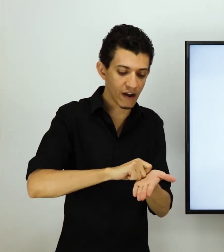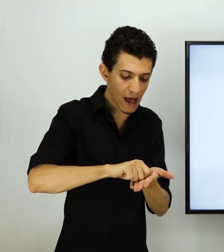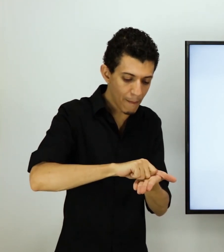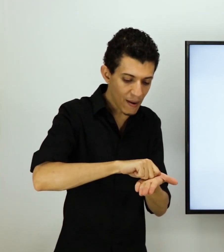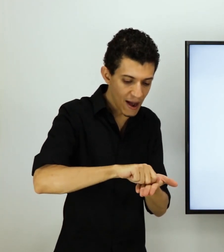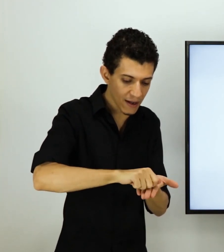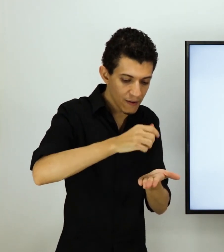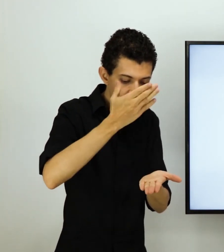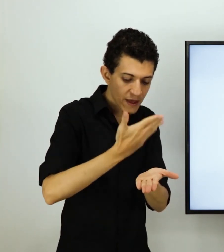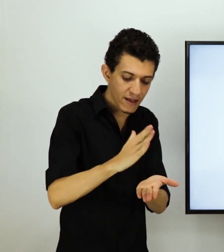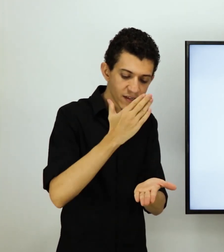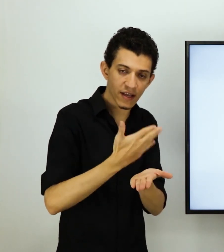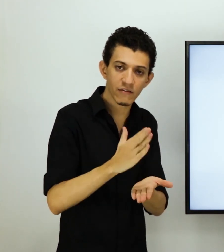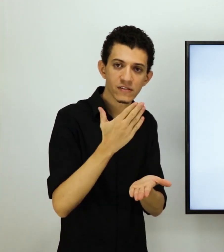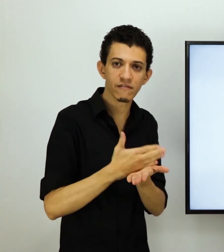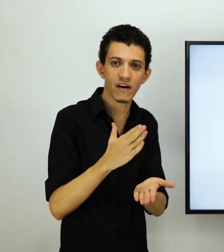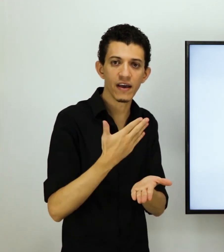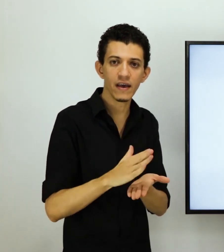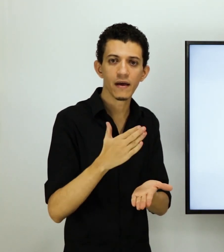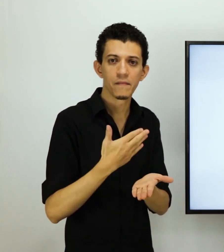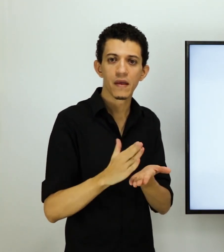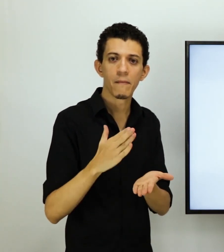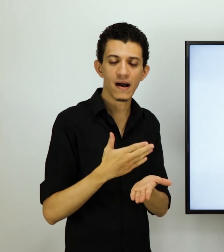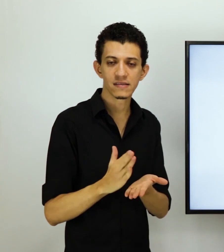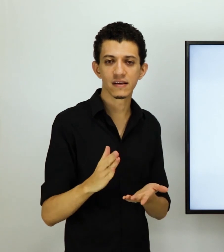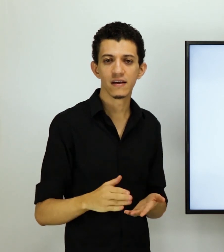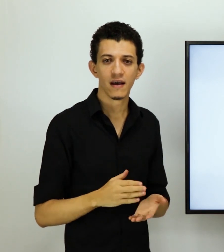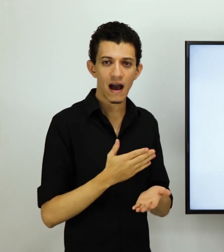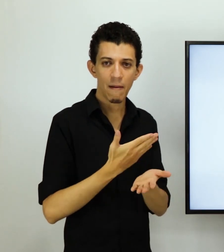lá, apaga, e em seguida você vai e passa a mão